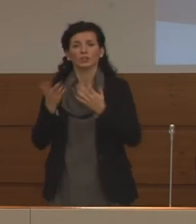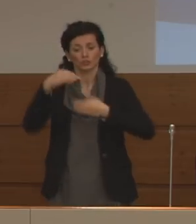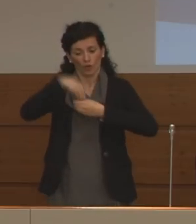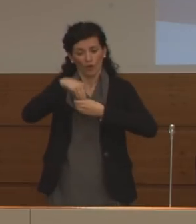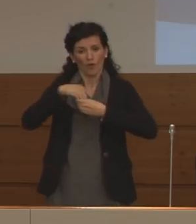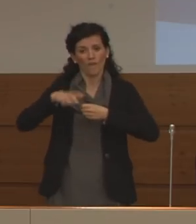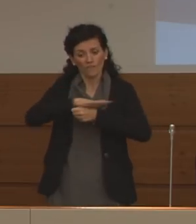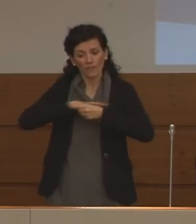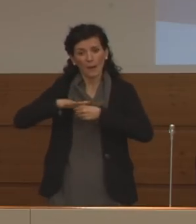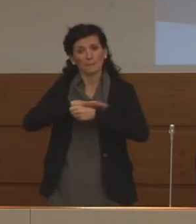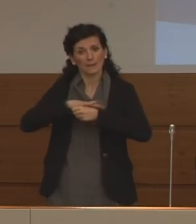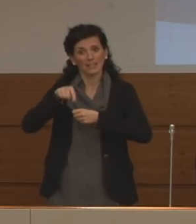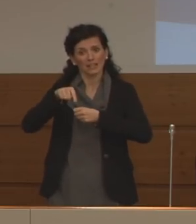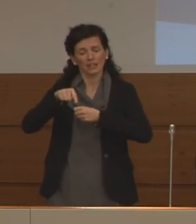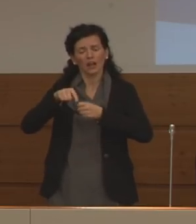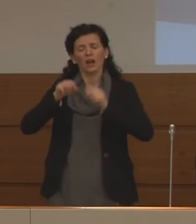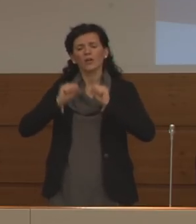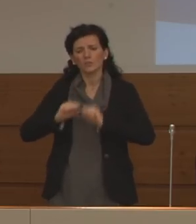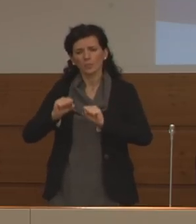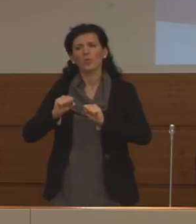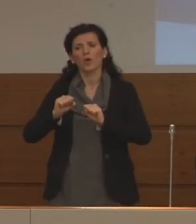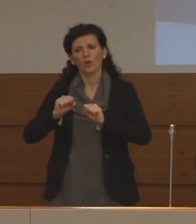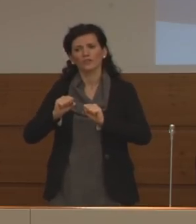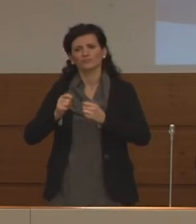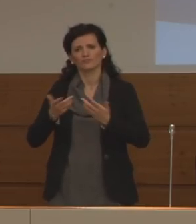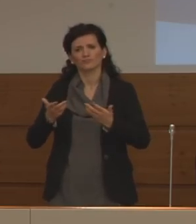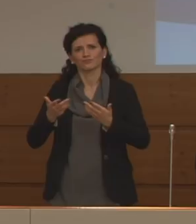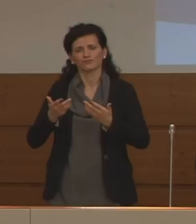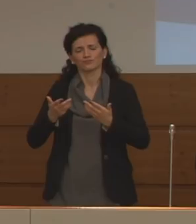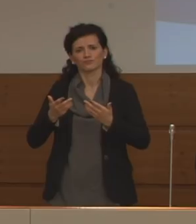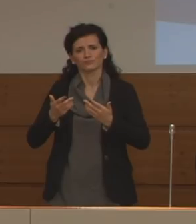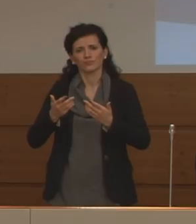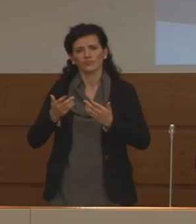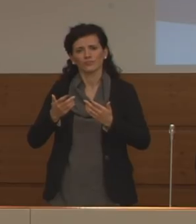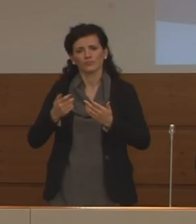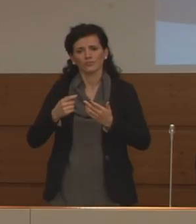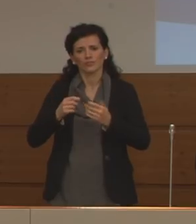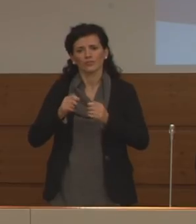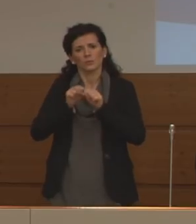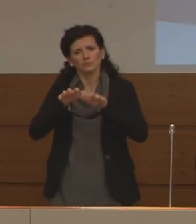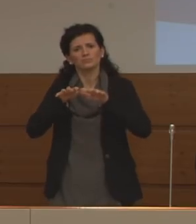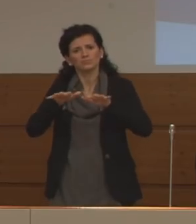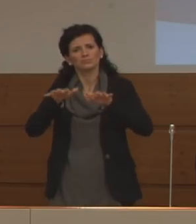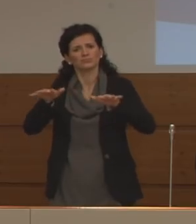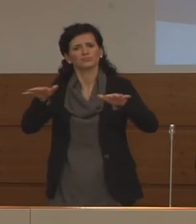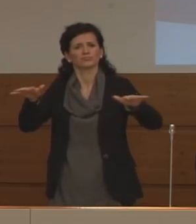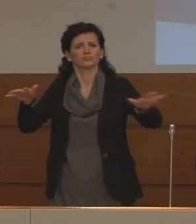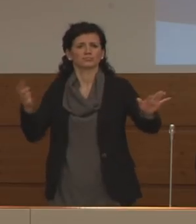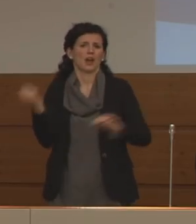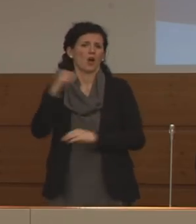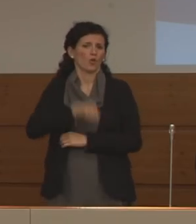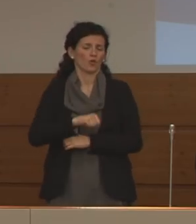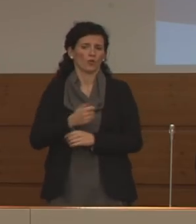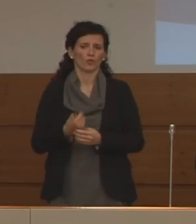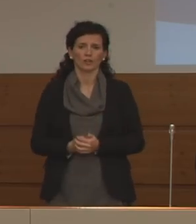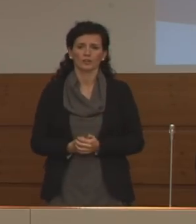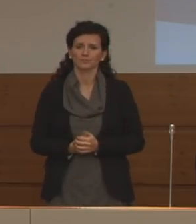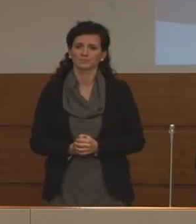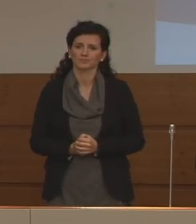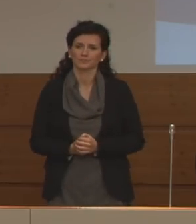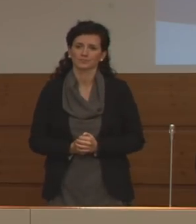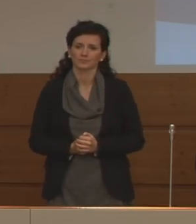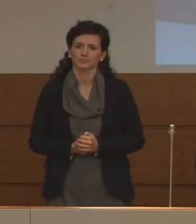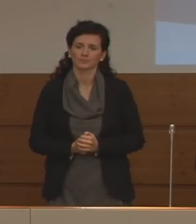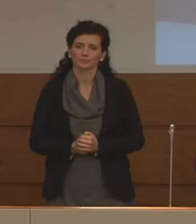intrafamiliare poi può trovare un'ulteriore alimentazione e allora anche in